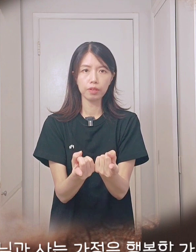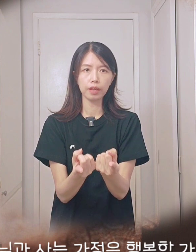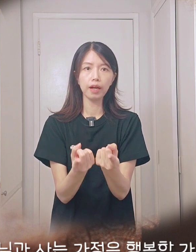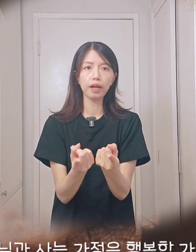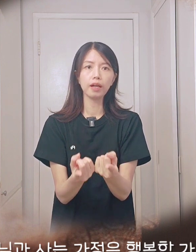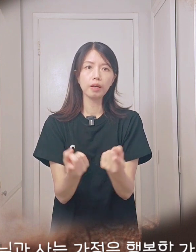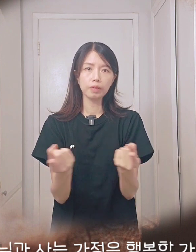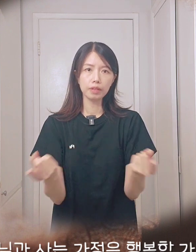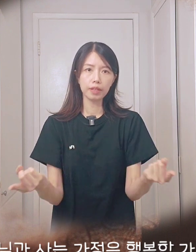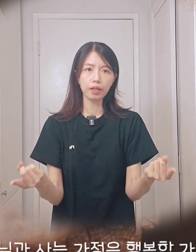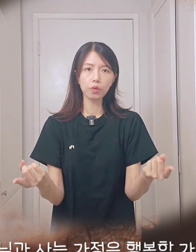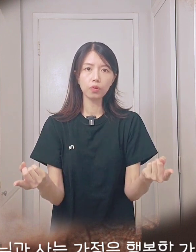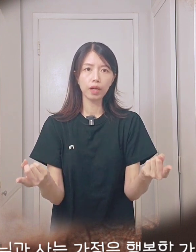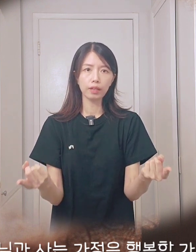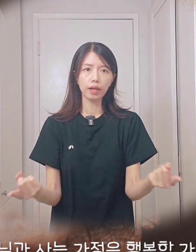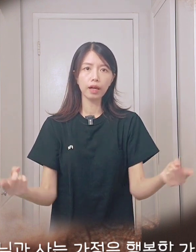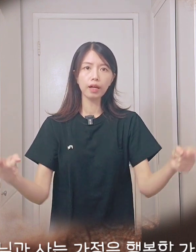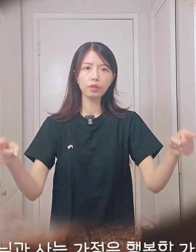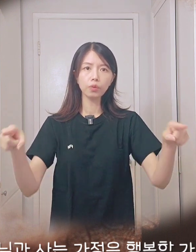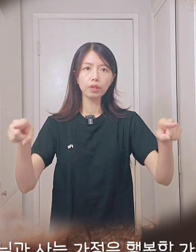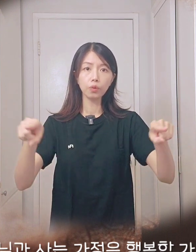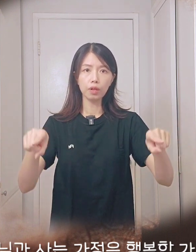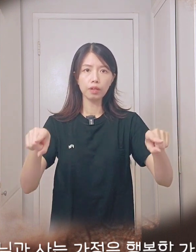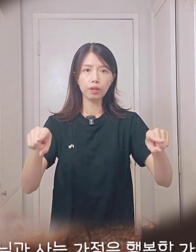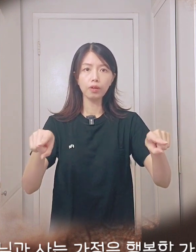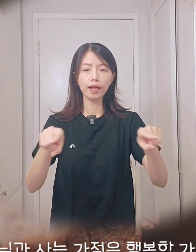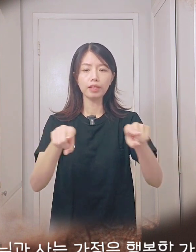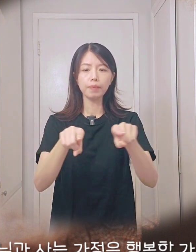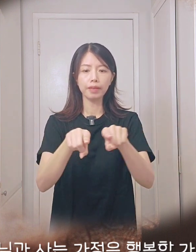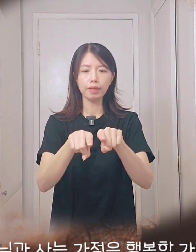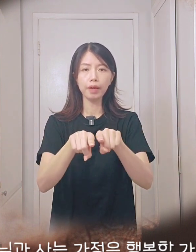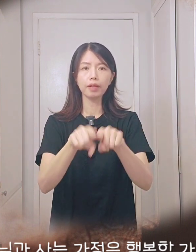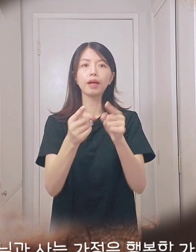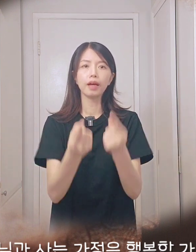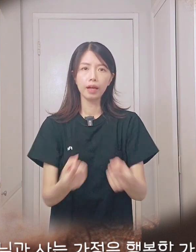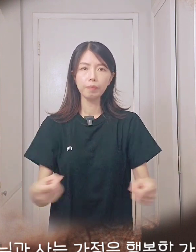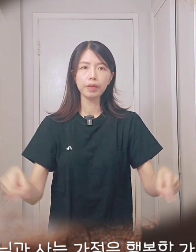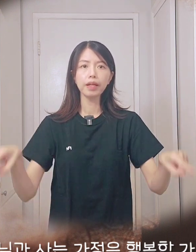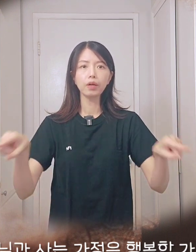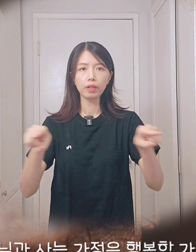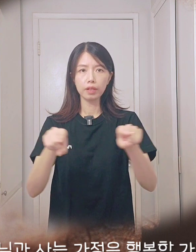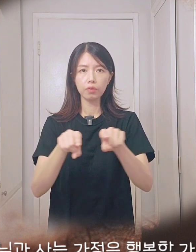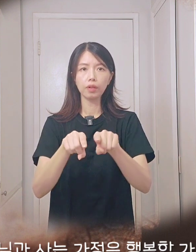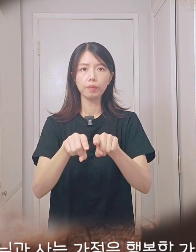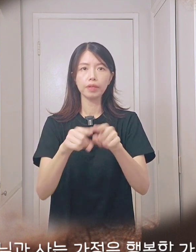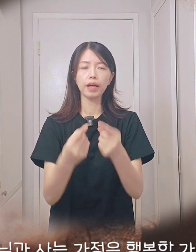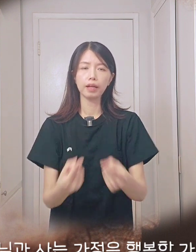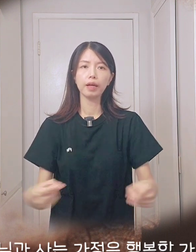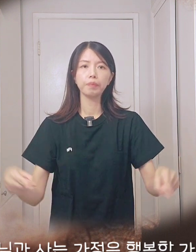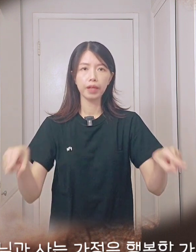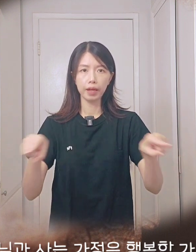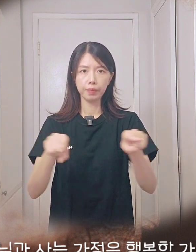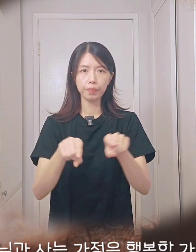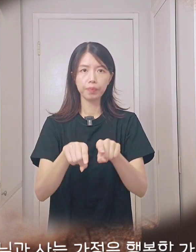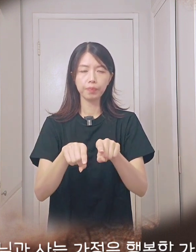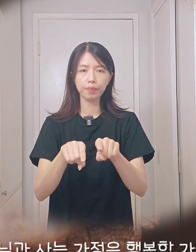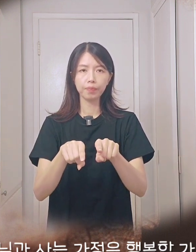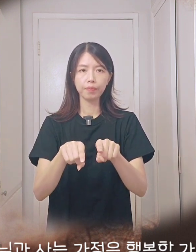중간에 붙였다가 양쪽으로 나갔다가 손을 돌려서 다시 만나면 함께라고 하는 뜻의 수어가 됩니다.